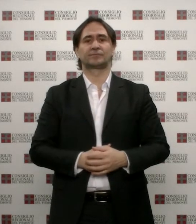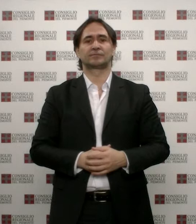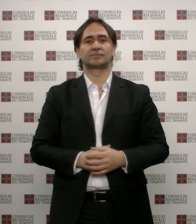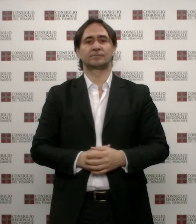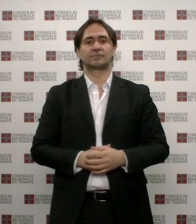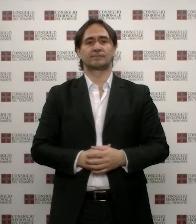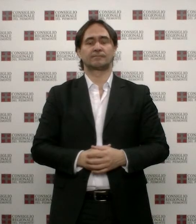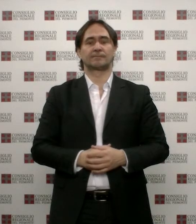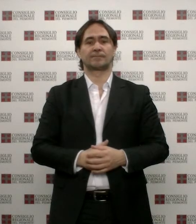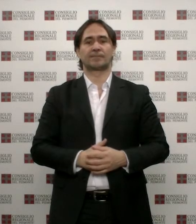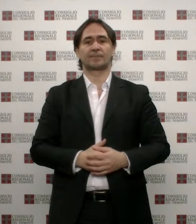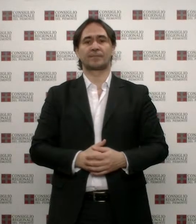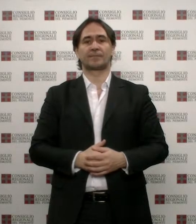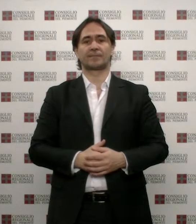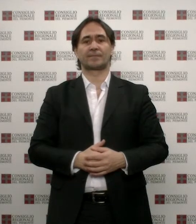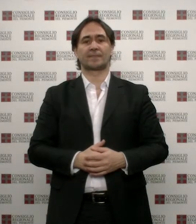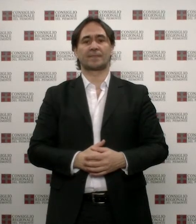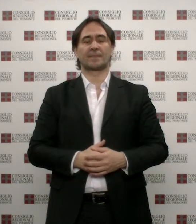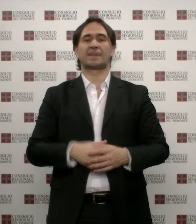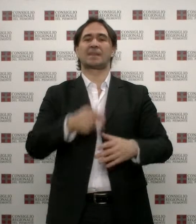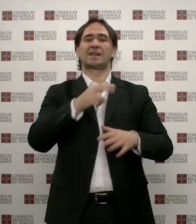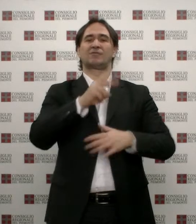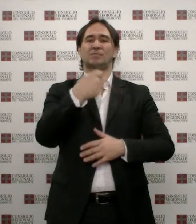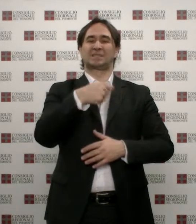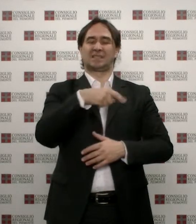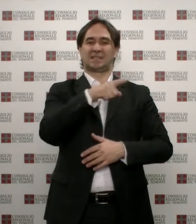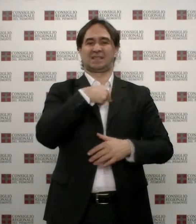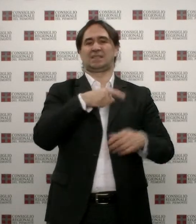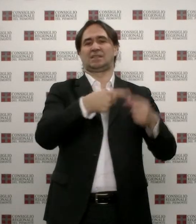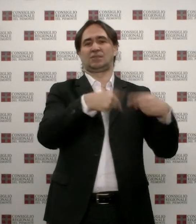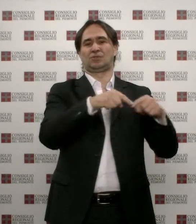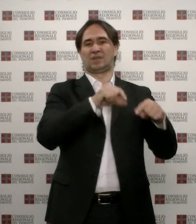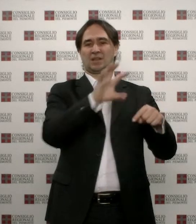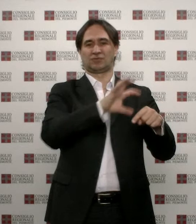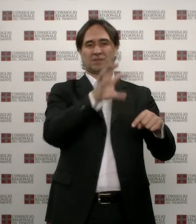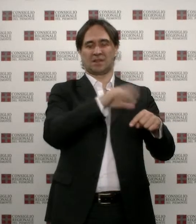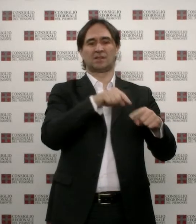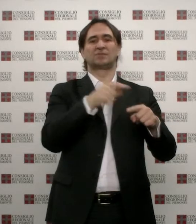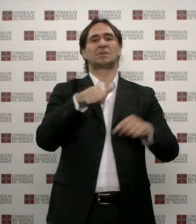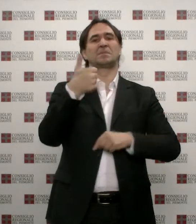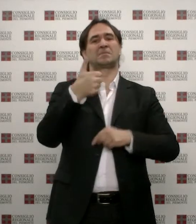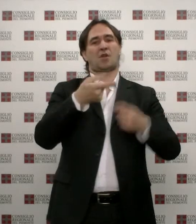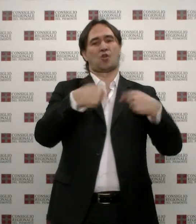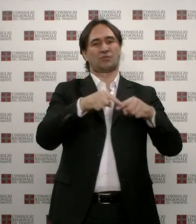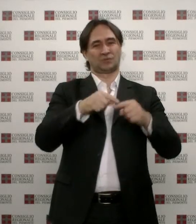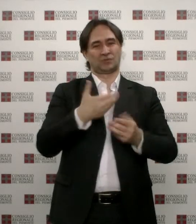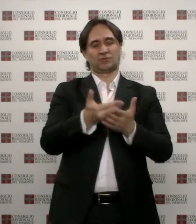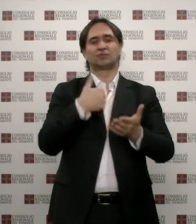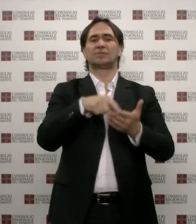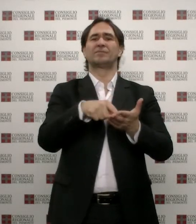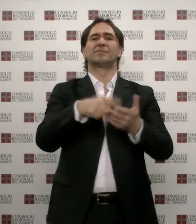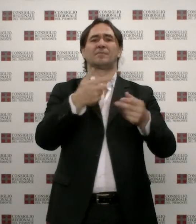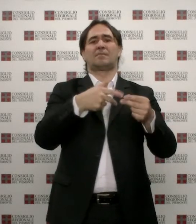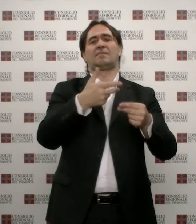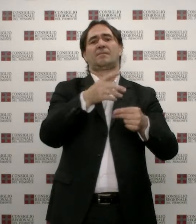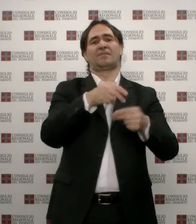In primo piano. Il vicepresidente della Giunta regionale ha illustrato in prima commissione i disegni di legge su finanziaria e